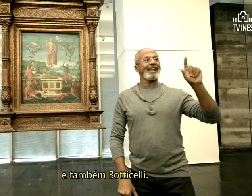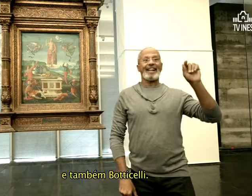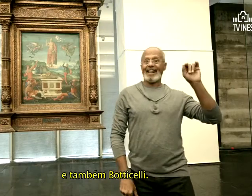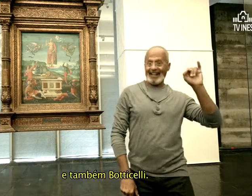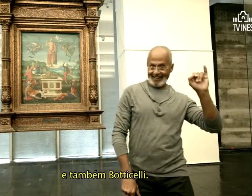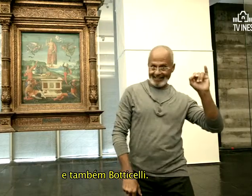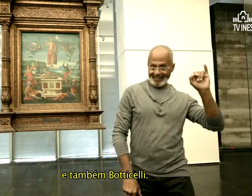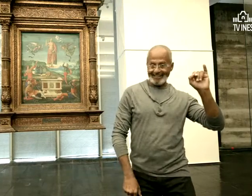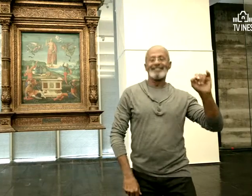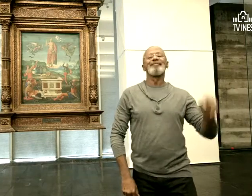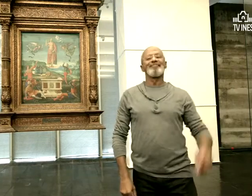Botticelli.